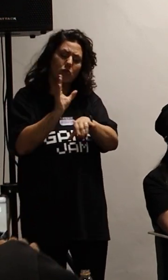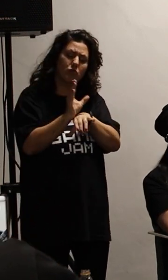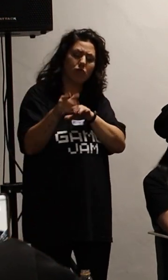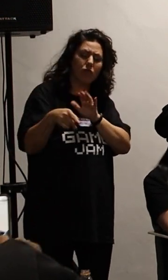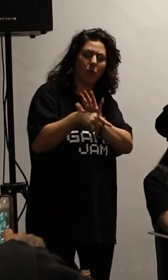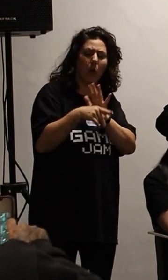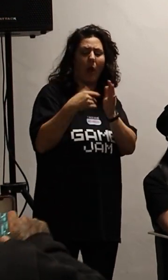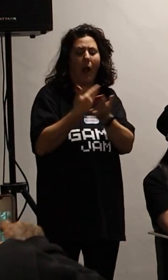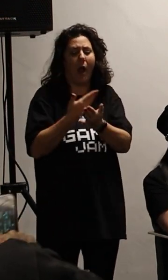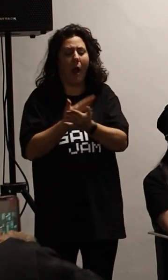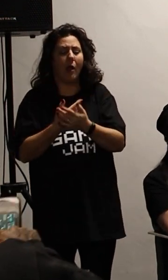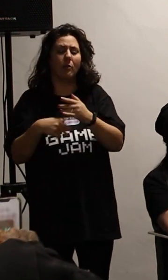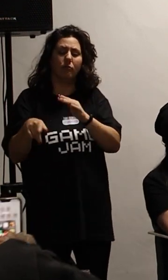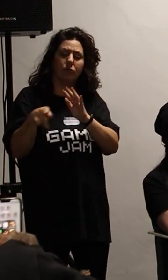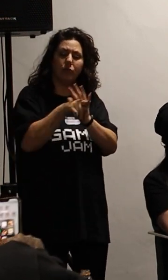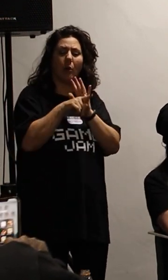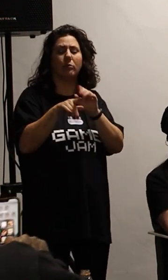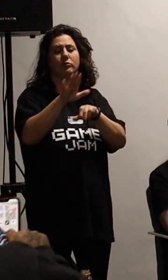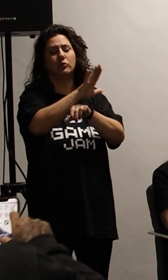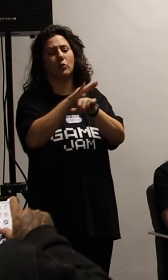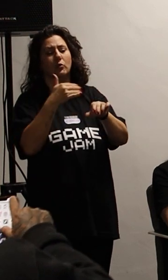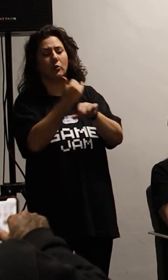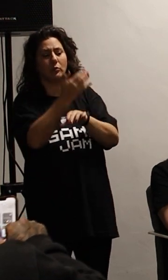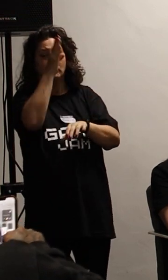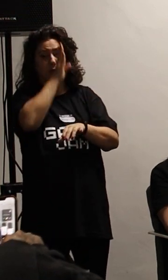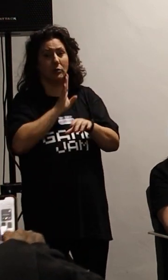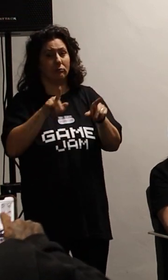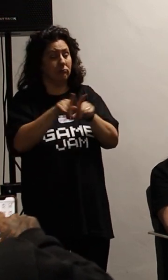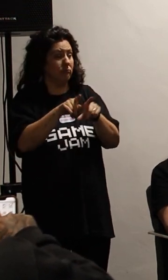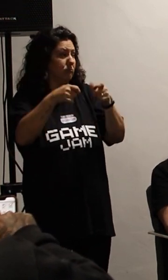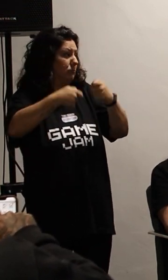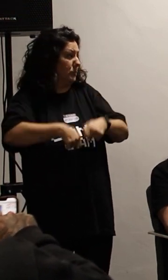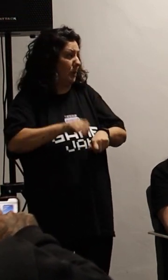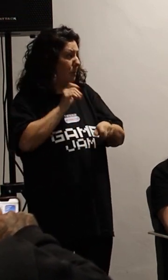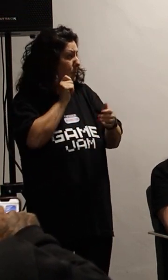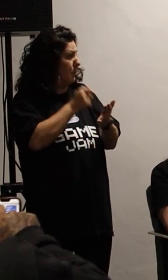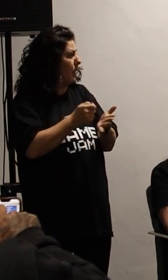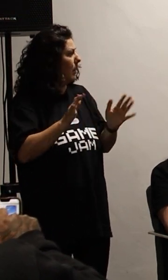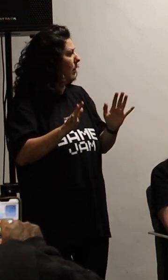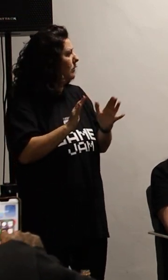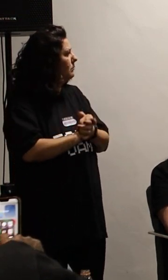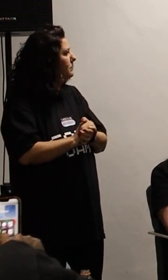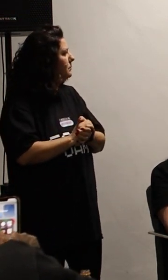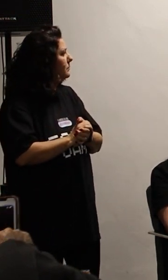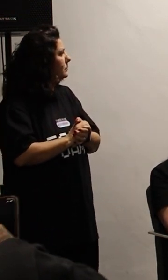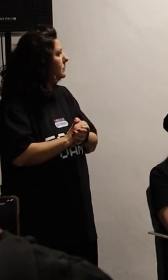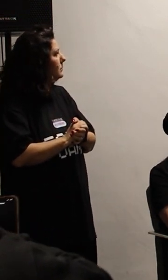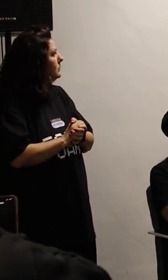aulas próprias que você consegue no YouTube de graça, sem precisar pagar nada. Pode passar.